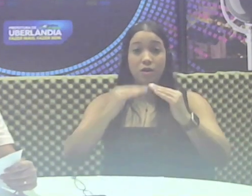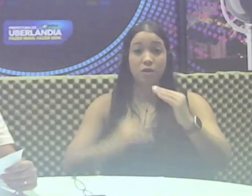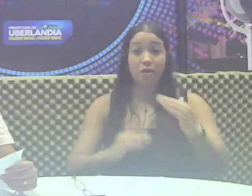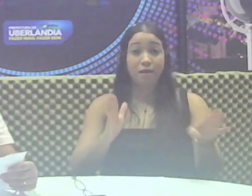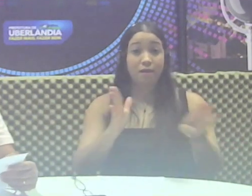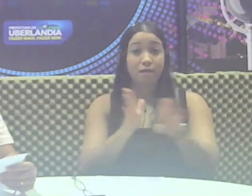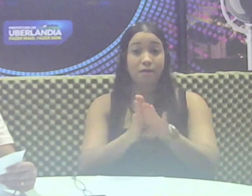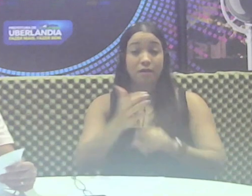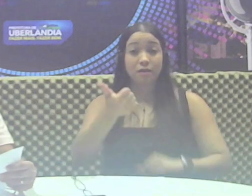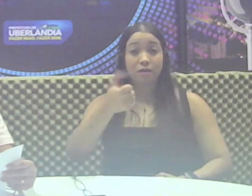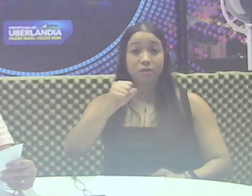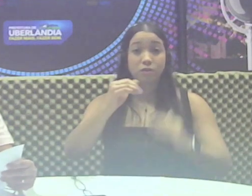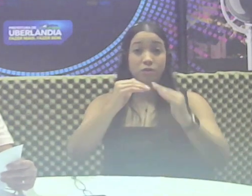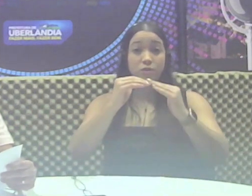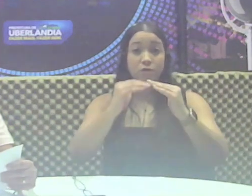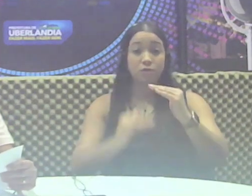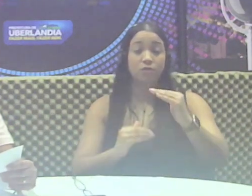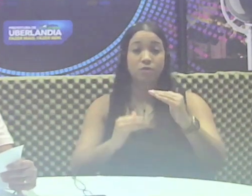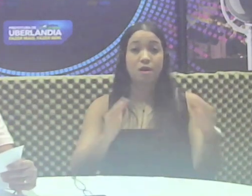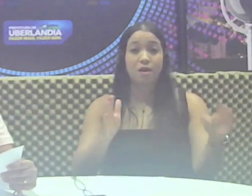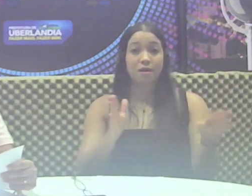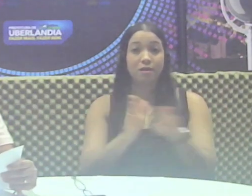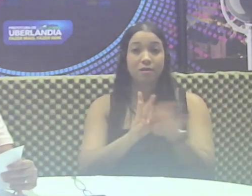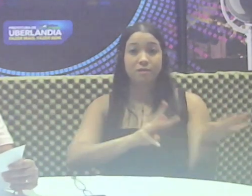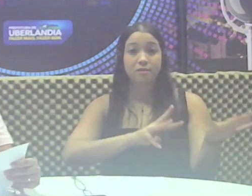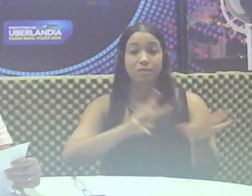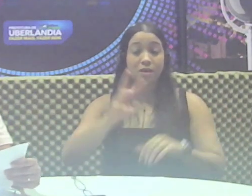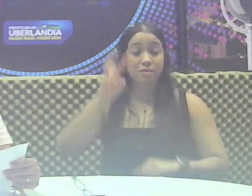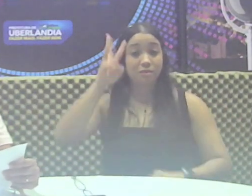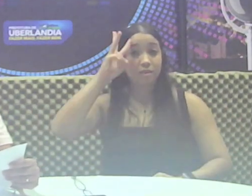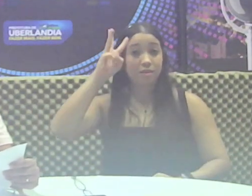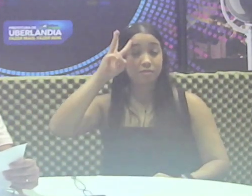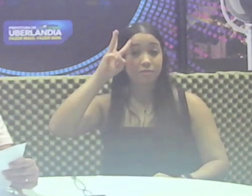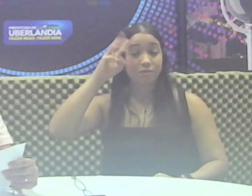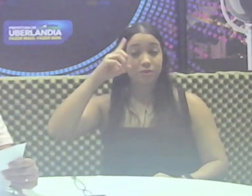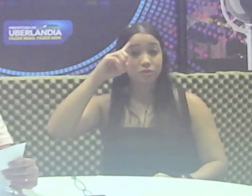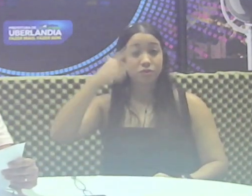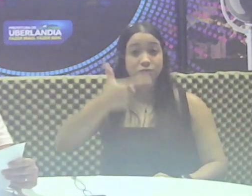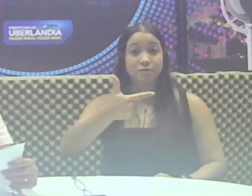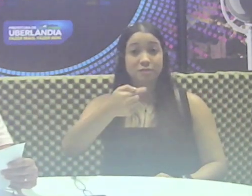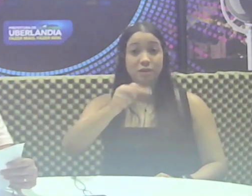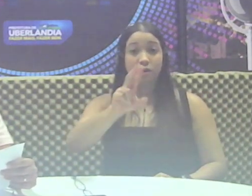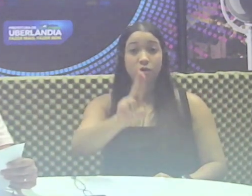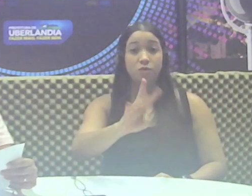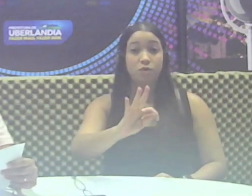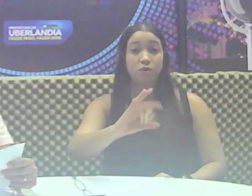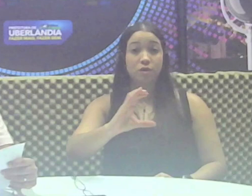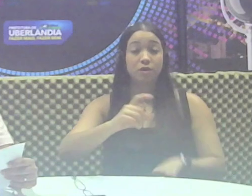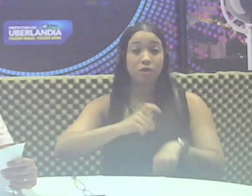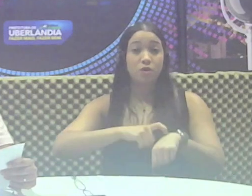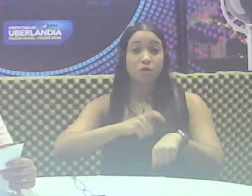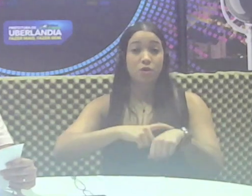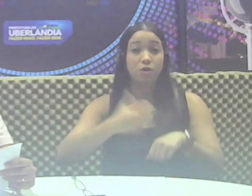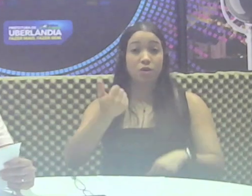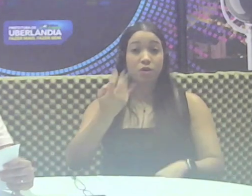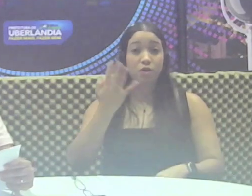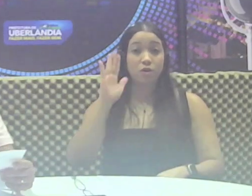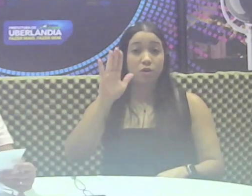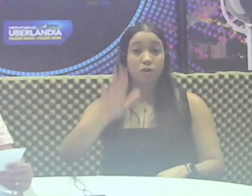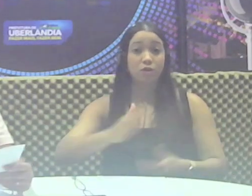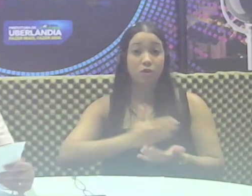sub-18 e serão realizadas até a próxima terça-feira, dia 27, no UTC, a partir das 2 da